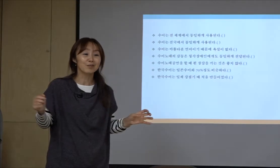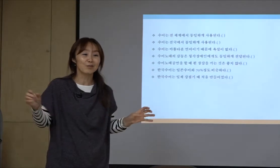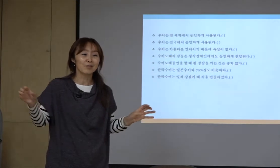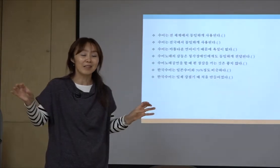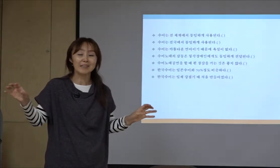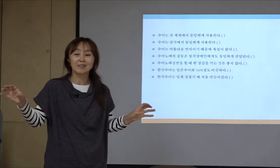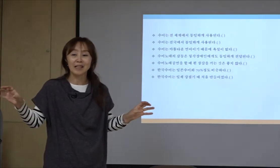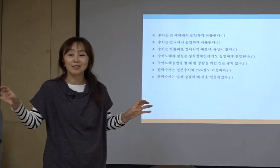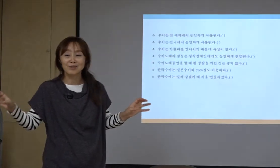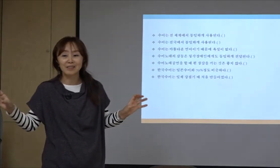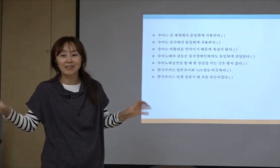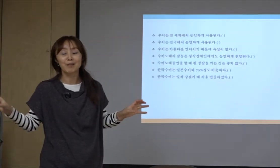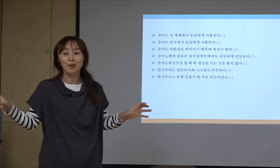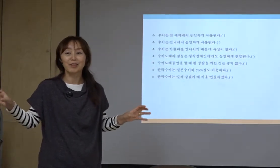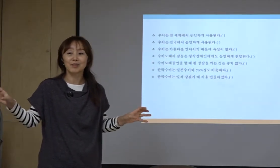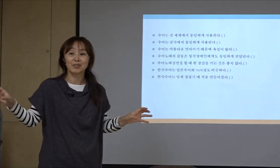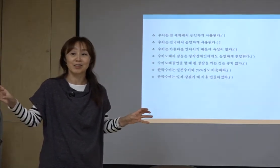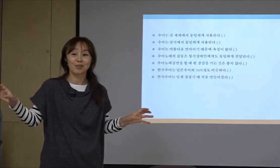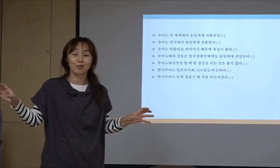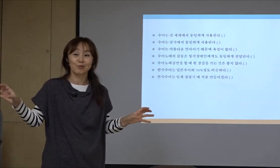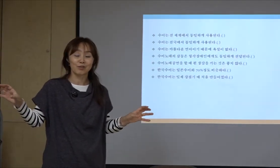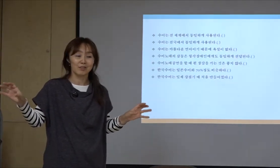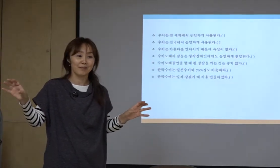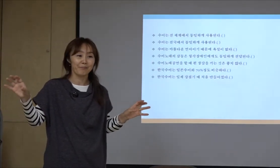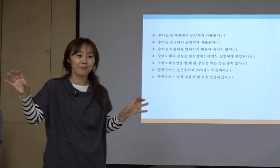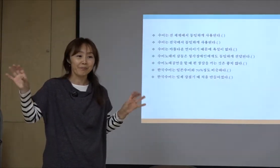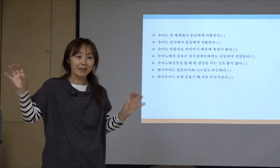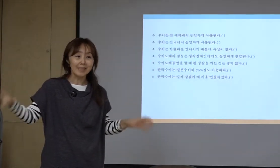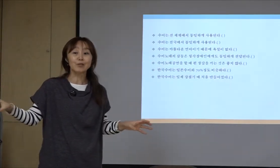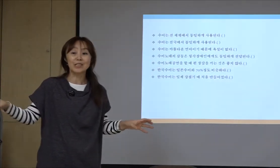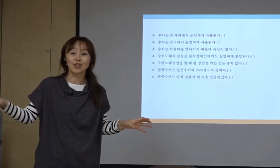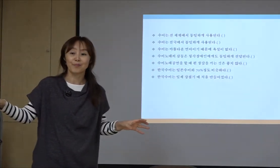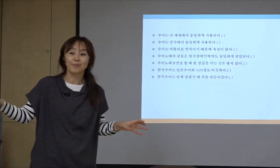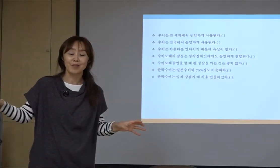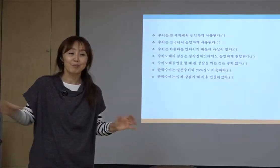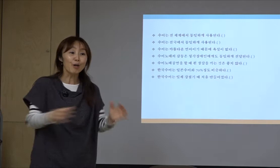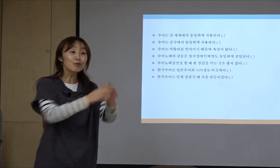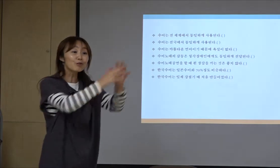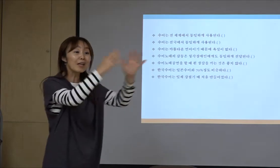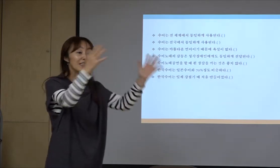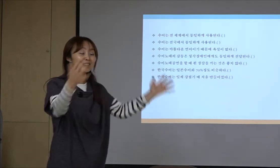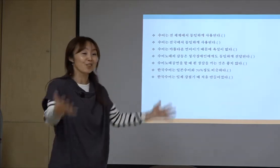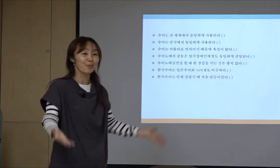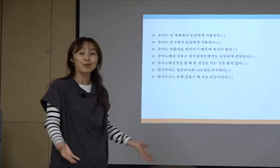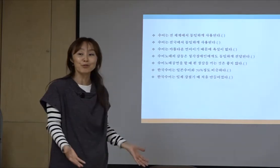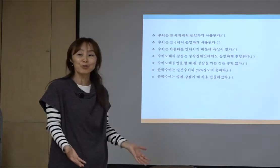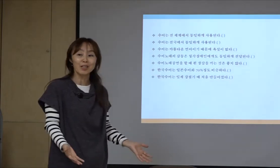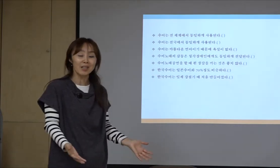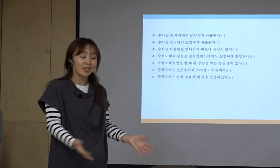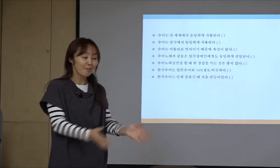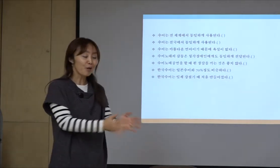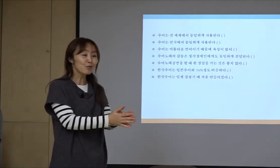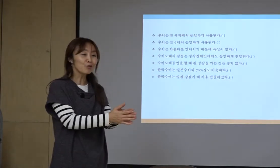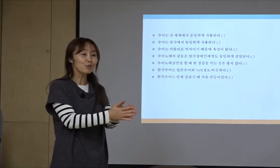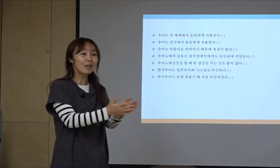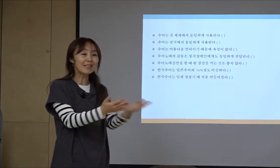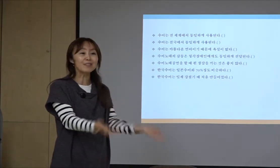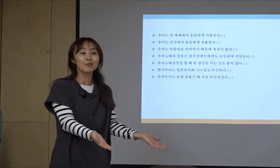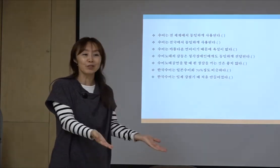다른 단어를 다르게 표현하는 것들이 있어요. 그 사투리처럼 표준수화가 있어요. 표준수화 사전도